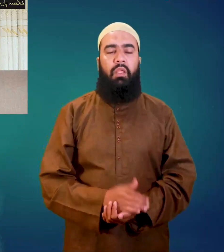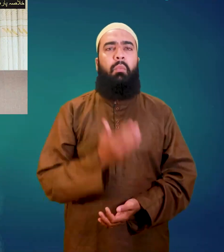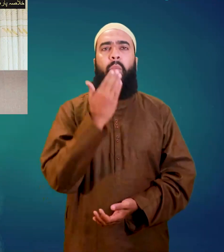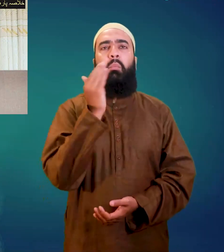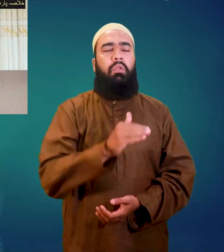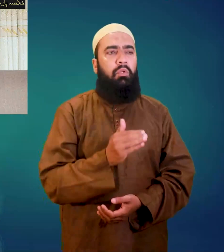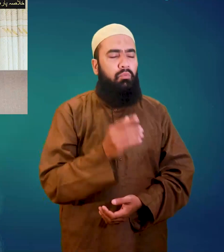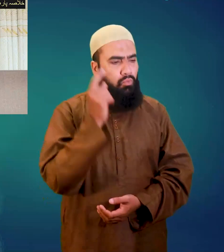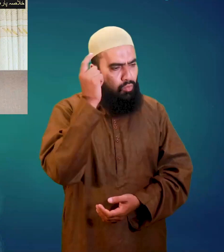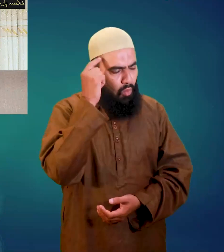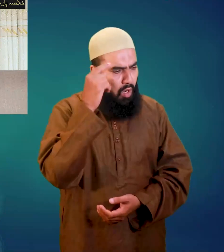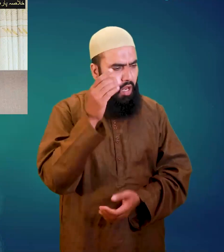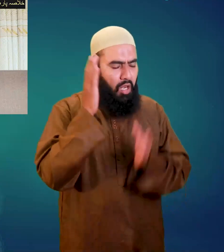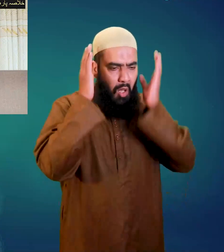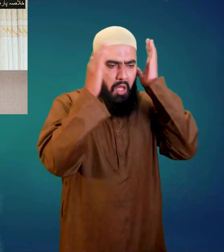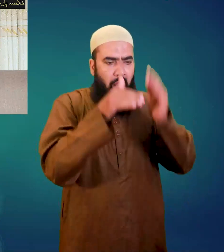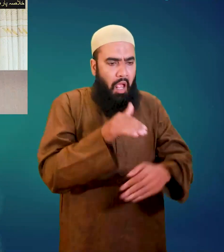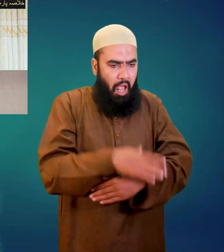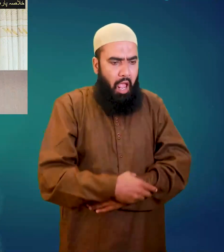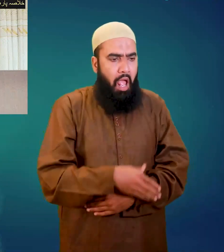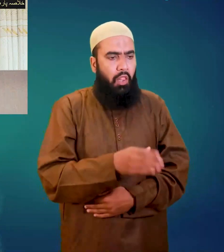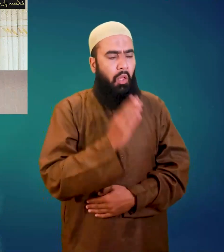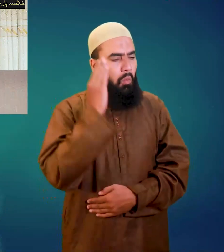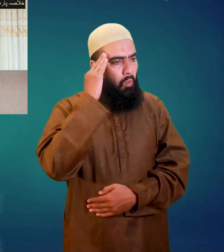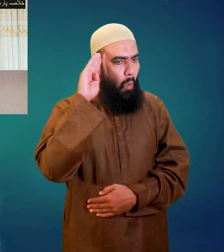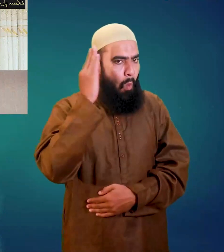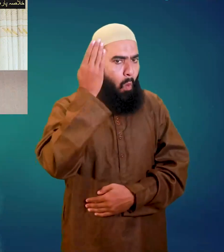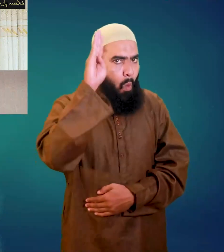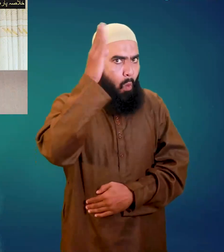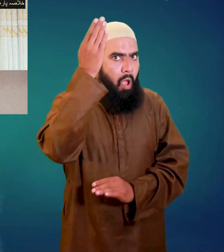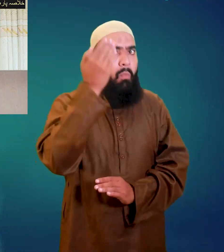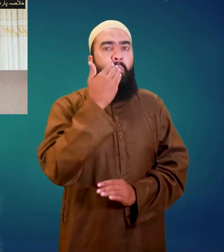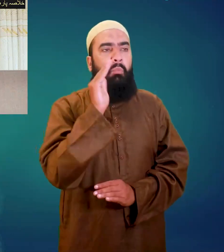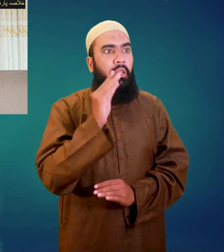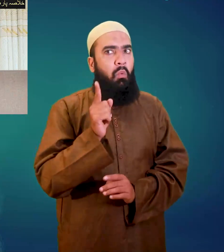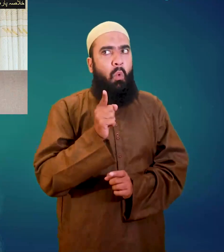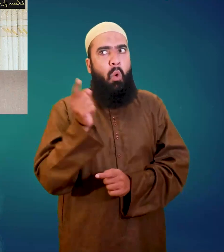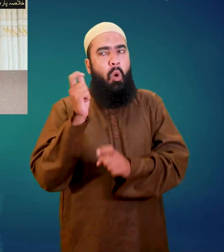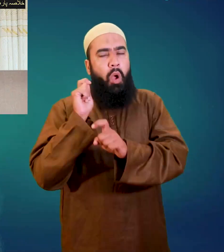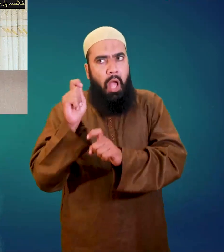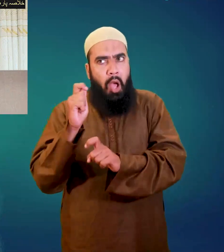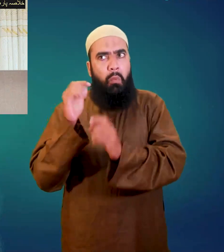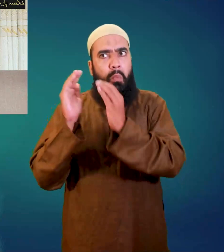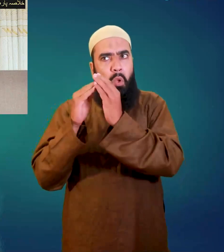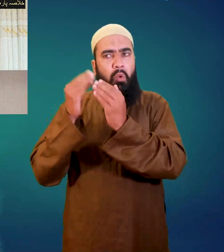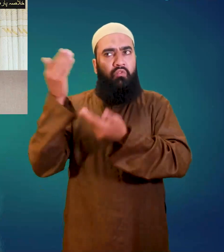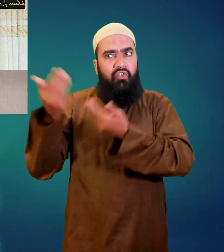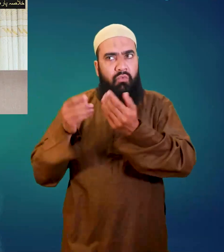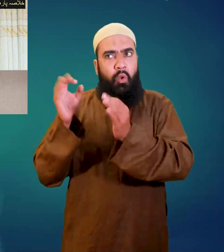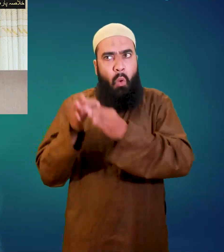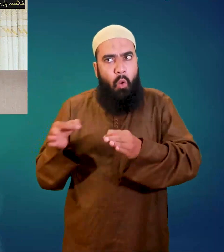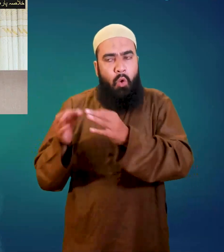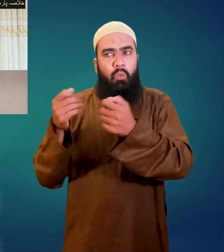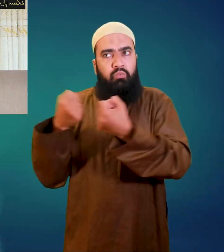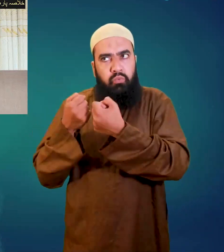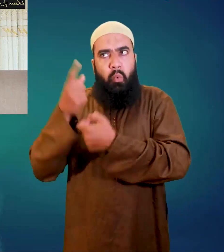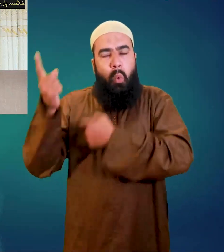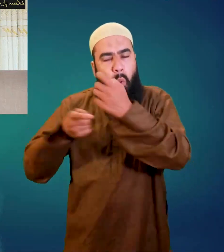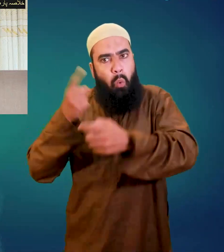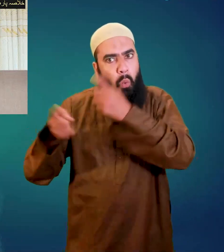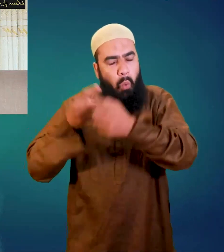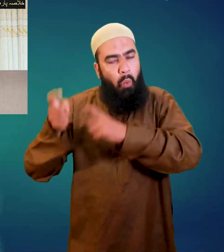خشوع کے معنی ہیں سکون کے ہیں۔ غیر اللہ کے خیال کو نماز کے دوران قریب نہ لایا جائے۔